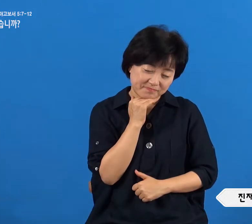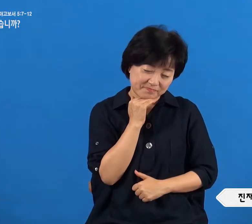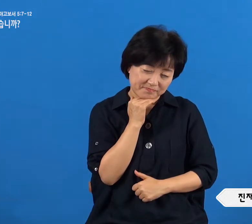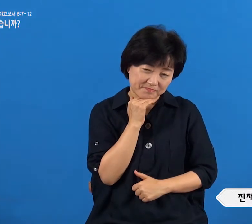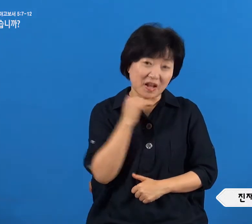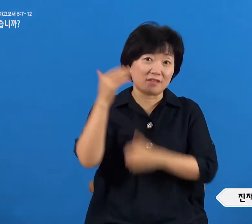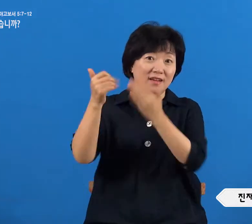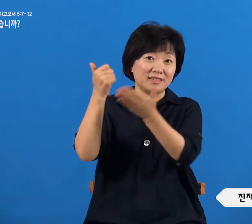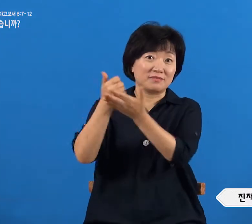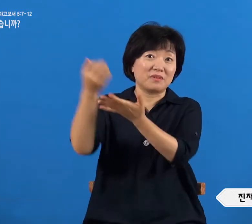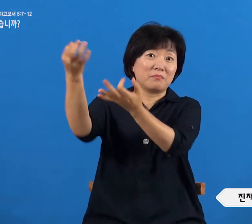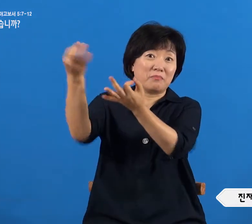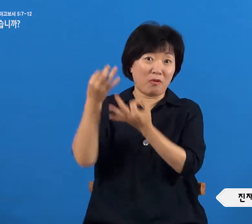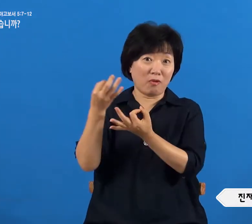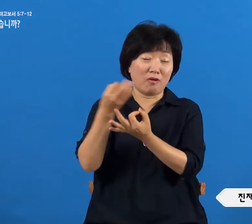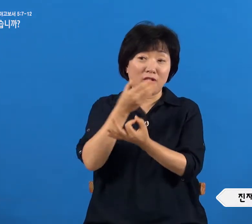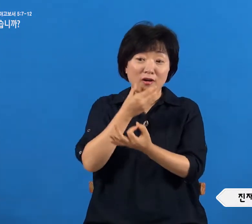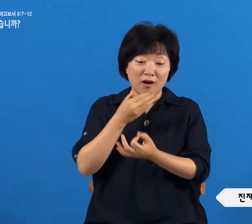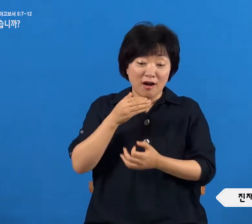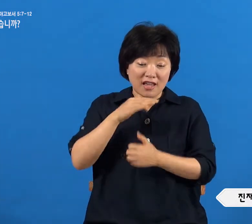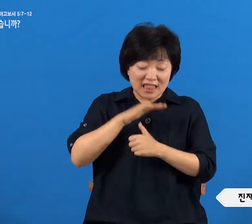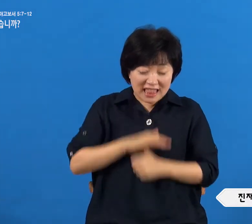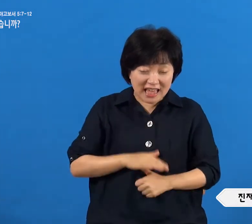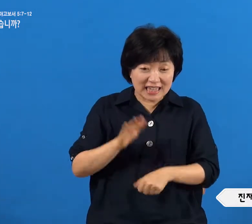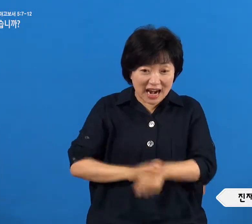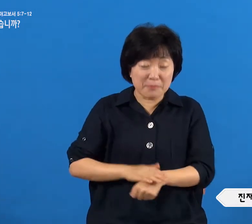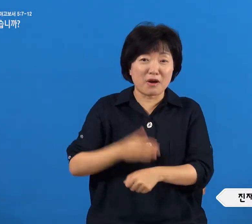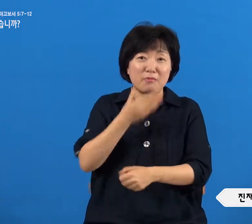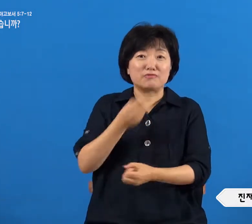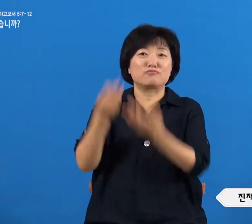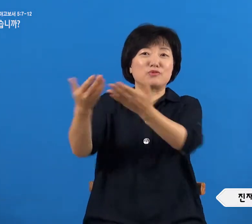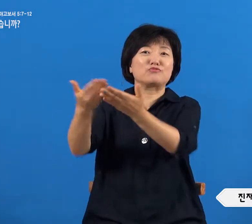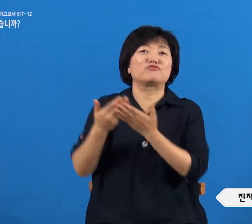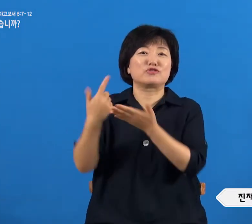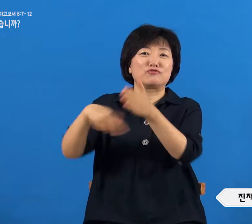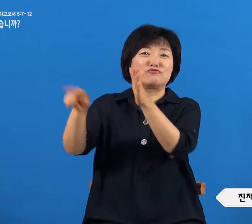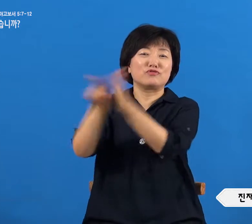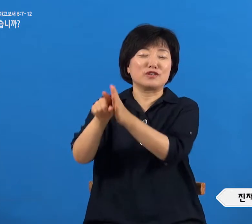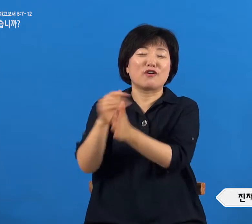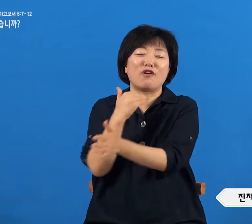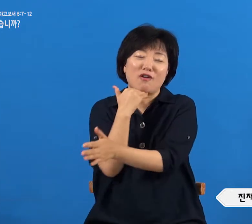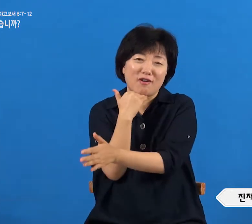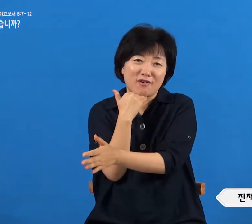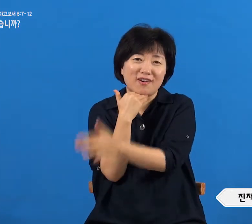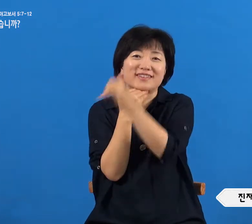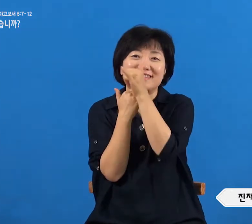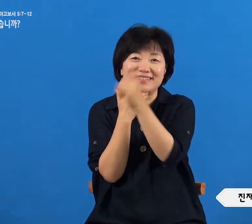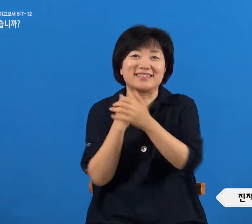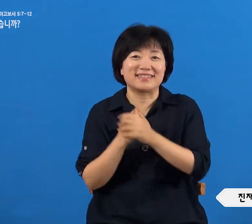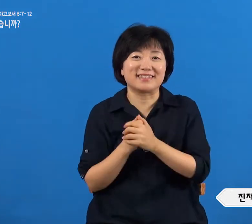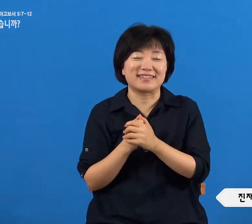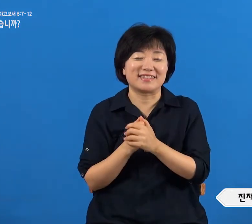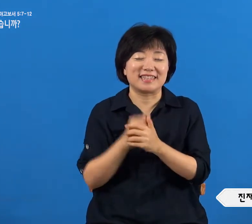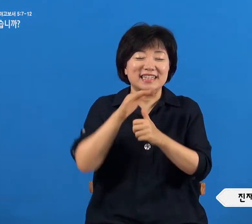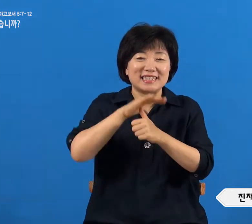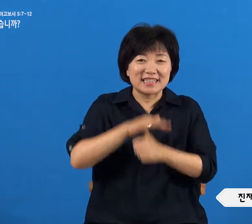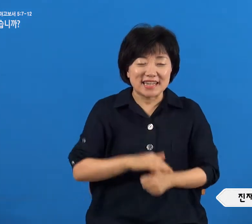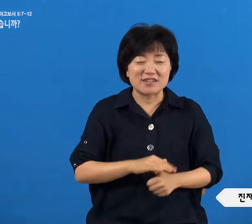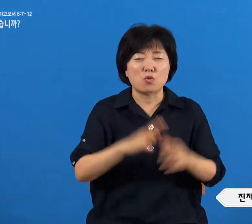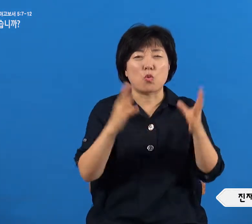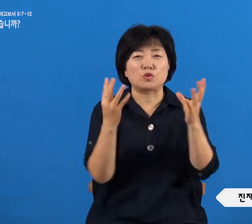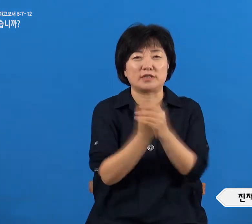보고 계십니다. 그리고 알고 계십니다. 그리고 말씀합니다. 인내를